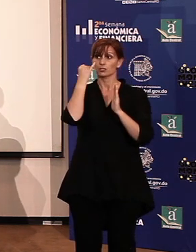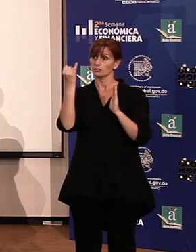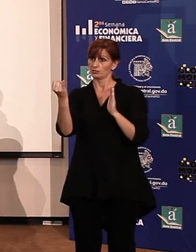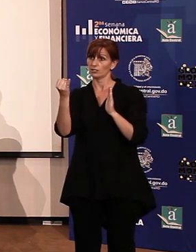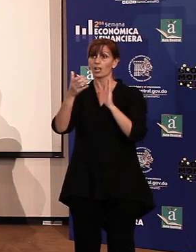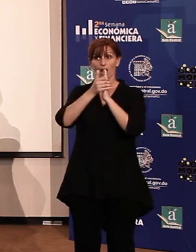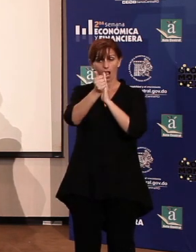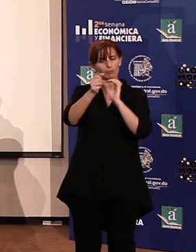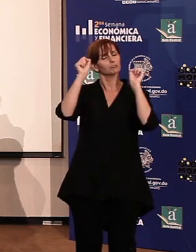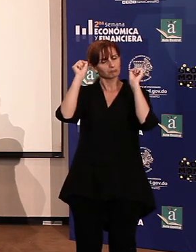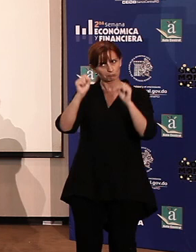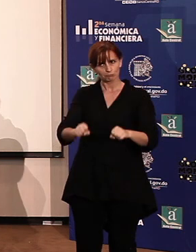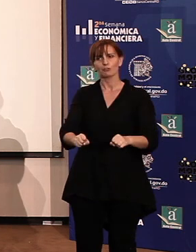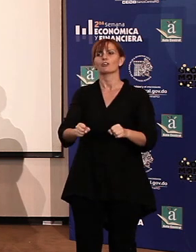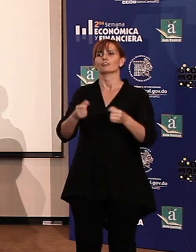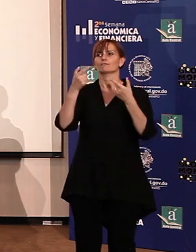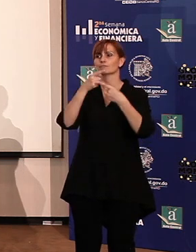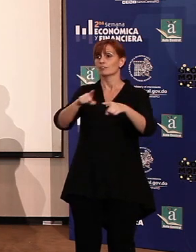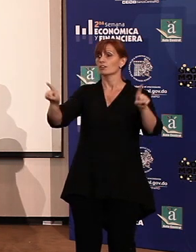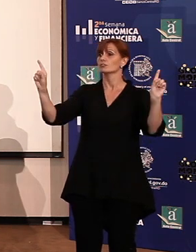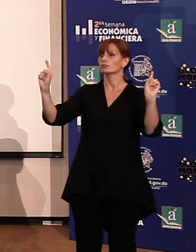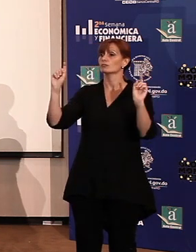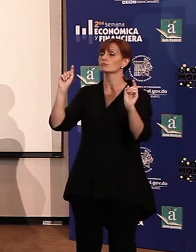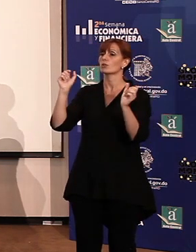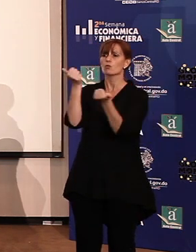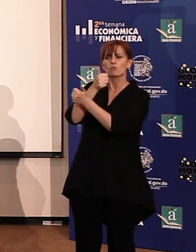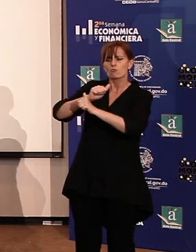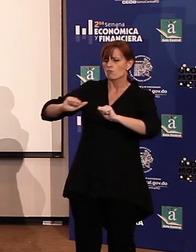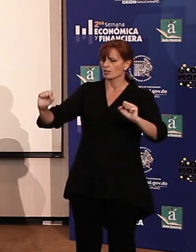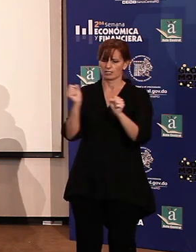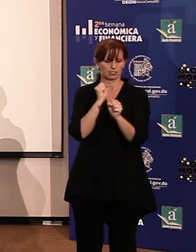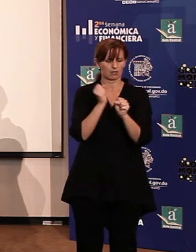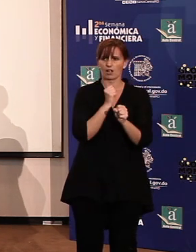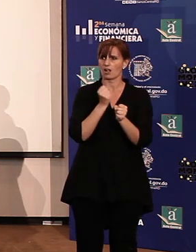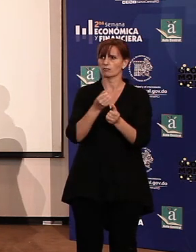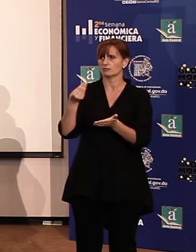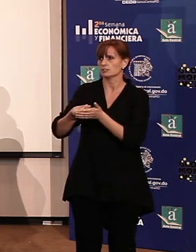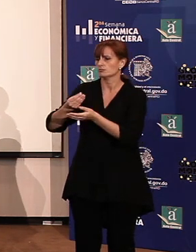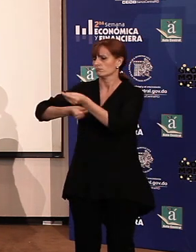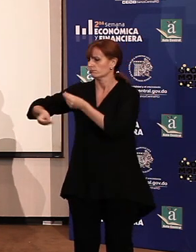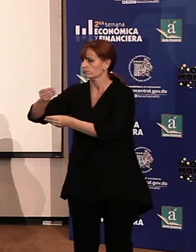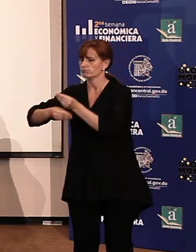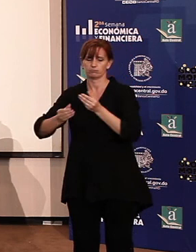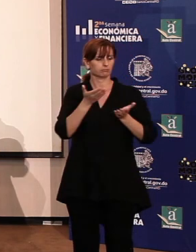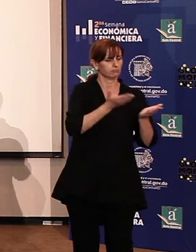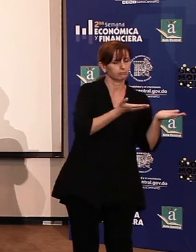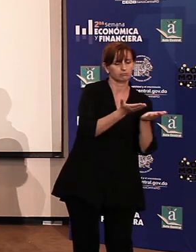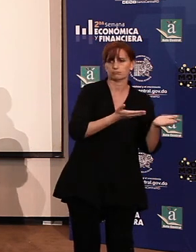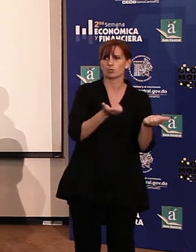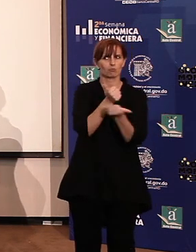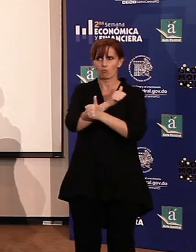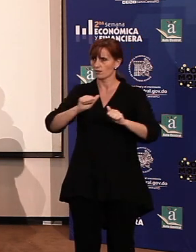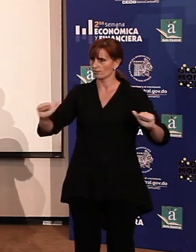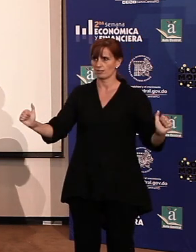también van a tener las habilidades y van a poder desarrollarlas en cualquier industria sea financiera sea de servicios sea cual